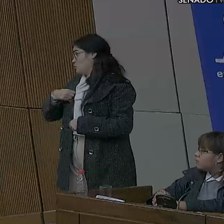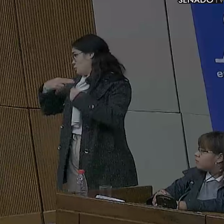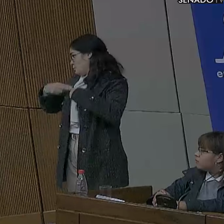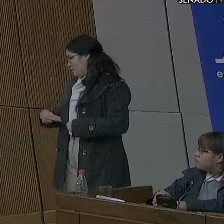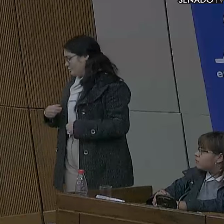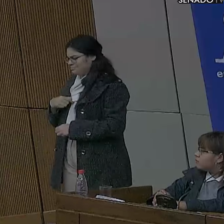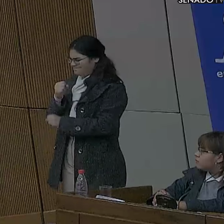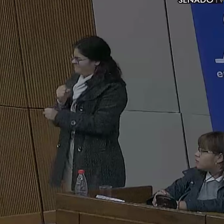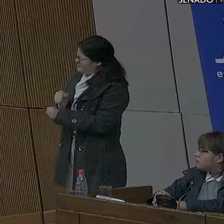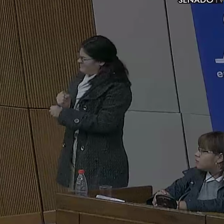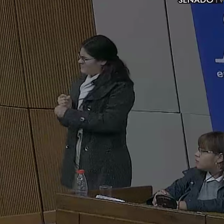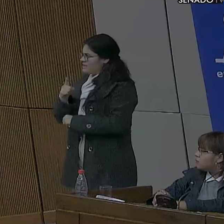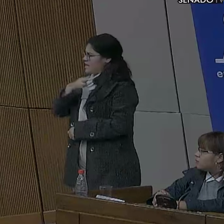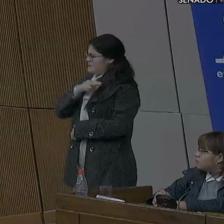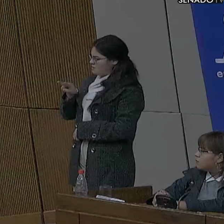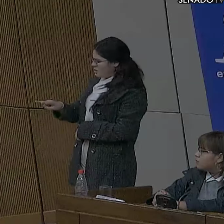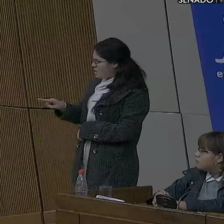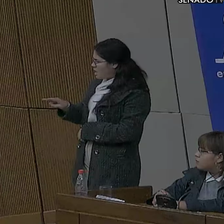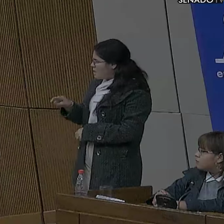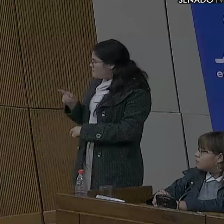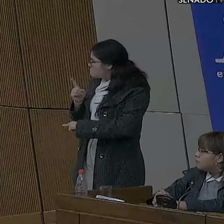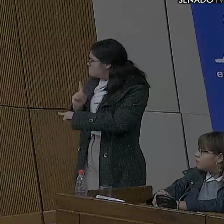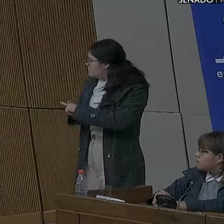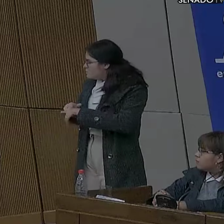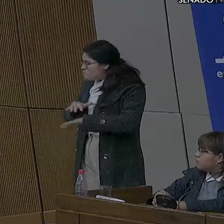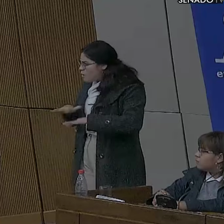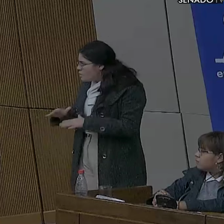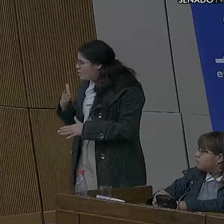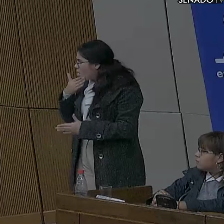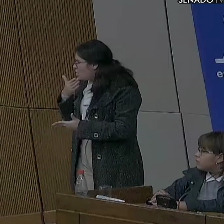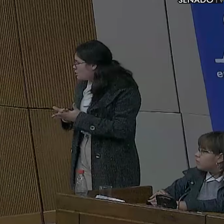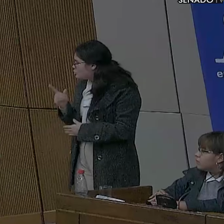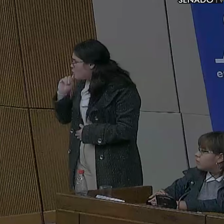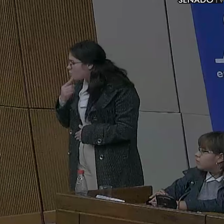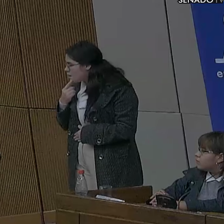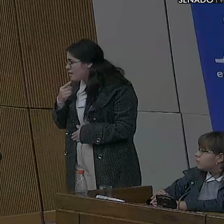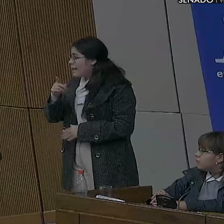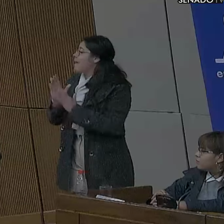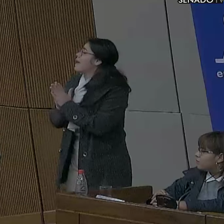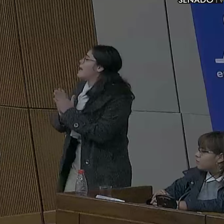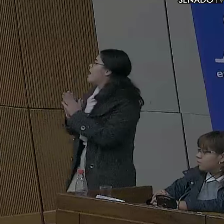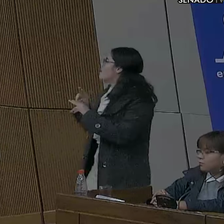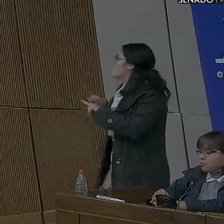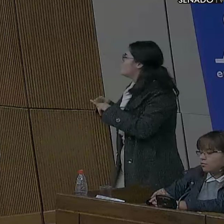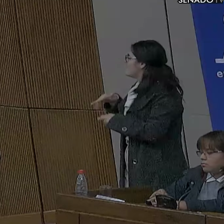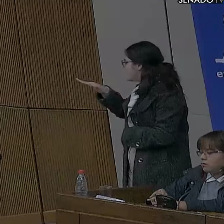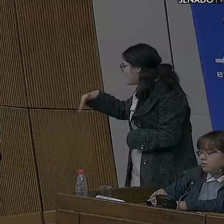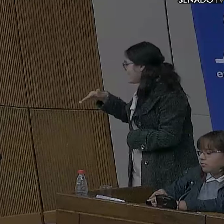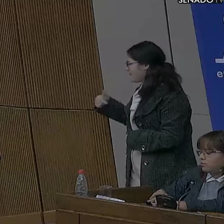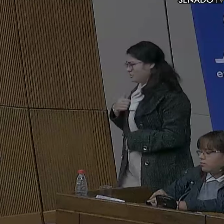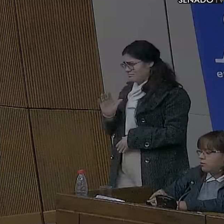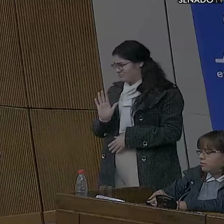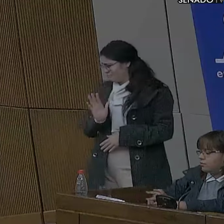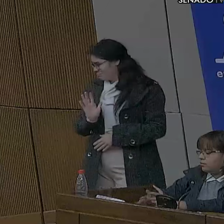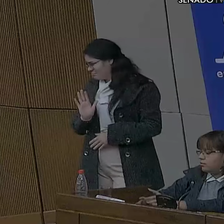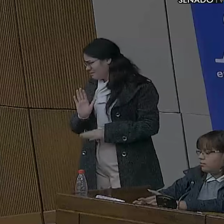dieron otro trabajo en la oficina, en la parte de recursos humanos. Yo trabajaba y trabajaba bien y el jefe vio, ah, vos sabés hacer las cosas, sos muy rápida y vos sos sorda. Entonces,